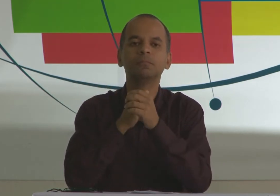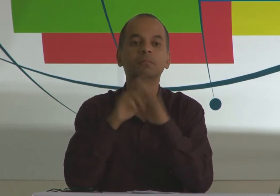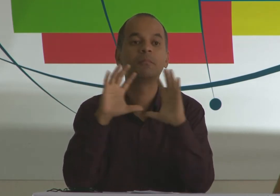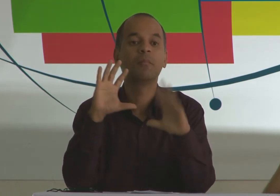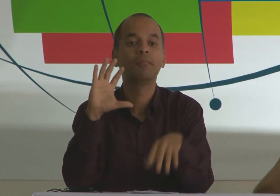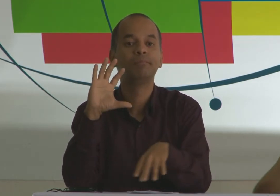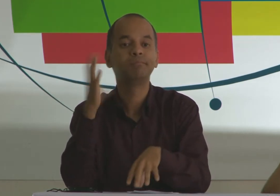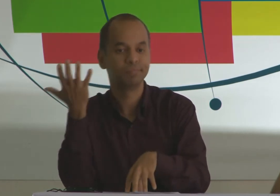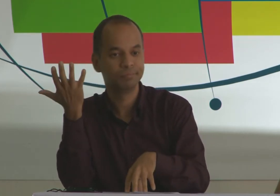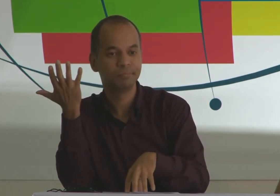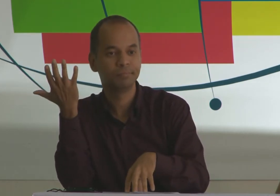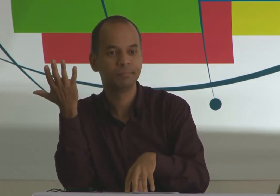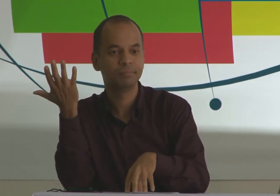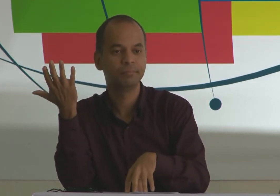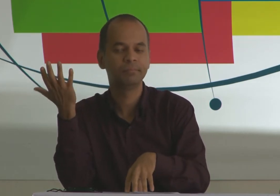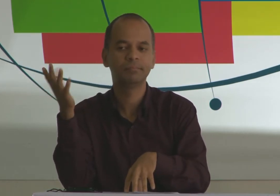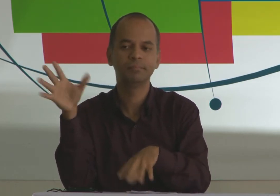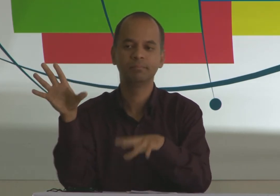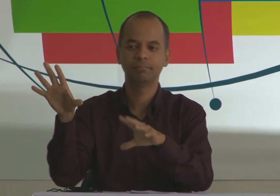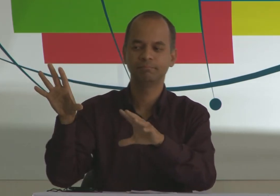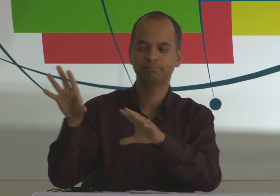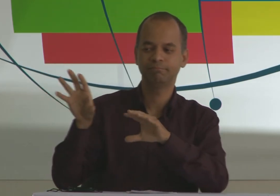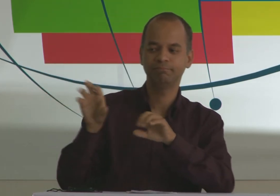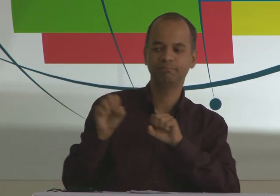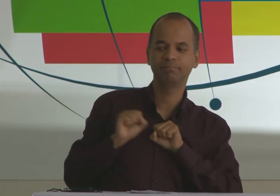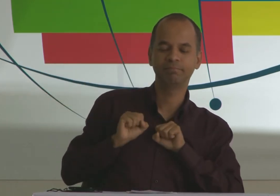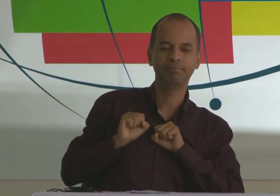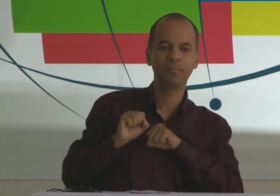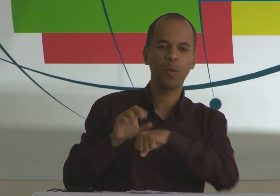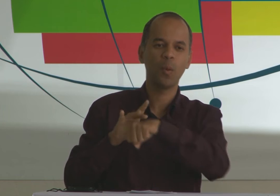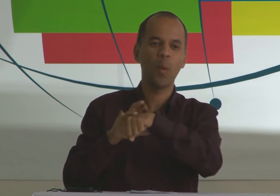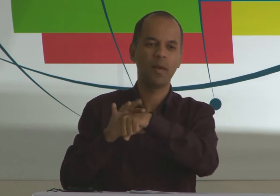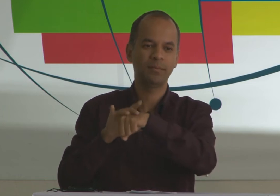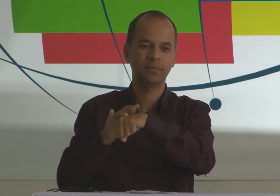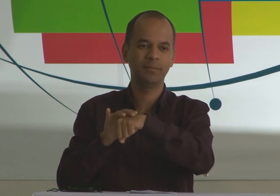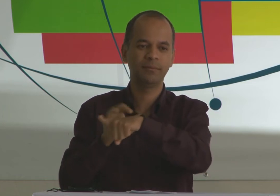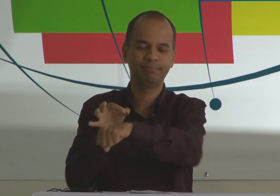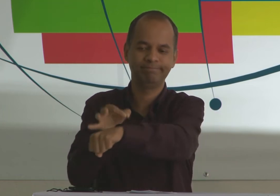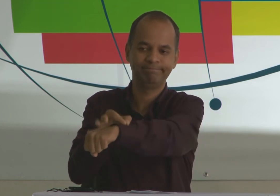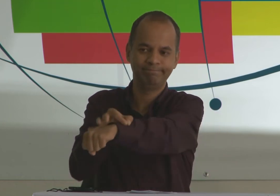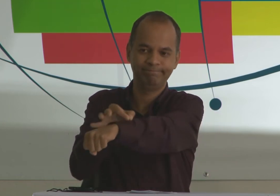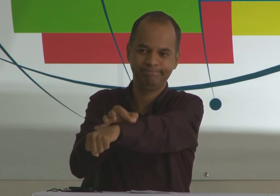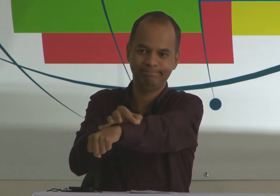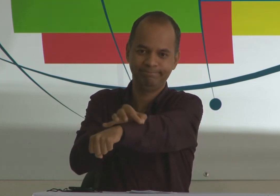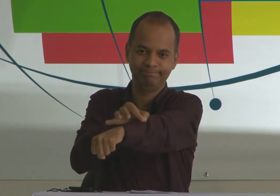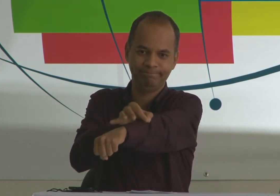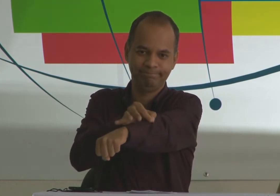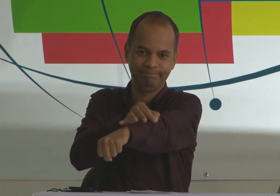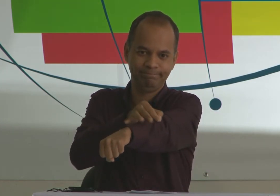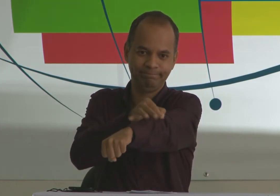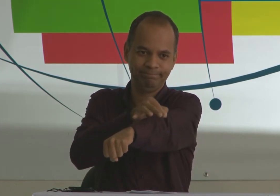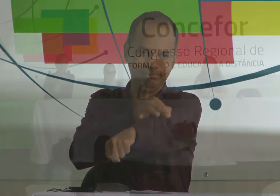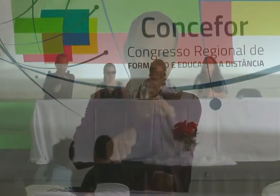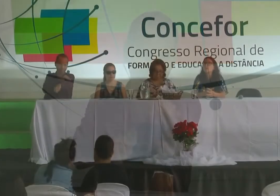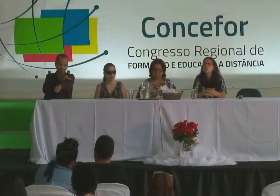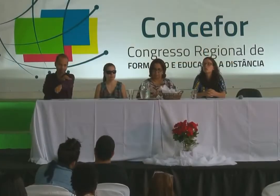e aconteceu o quê? Durante um turno de trabalho, acabou que ela contraiu uma doença,